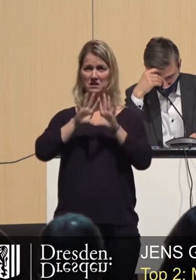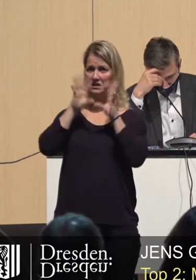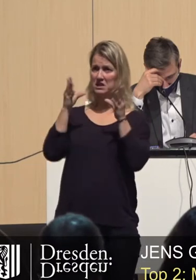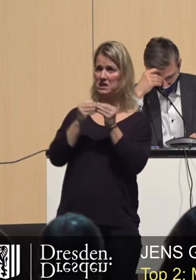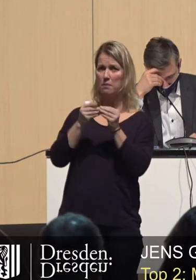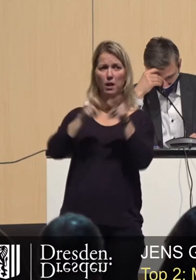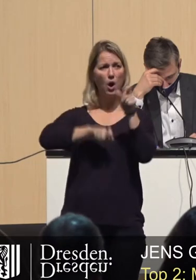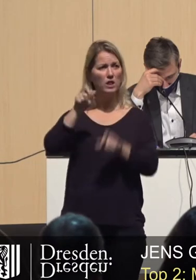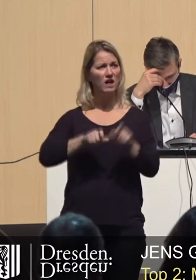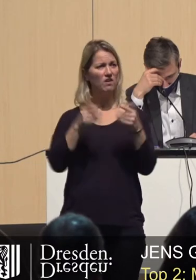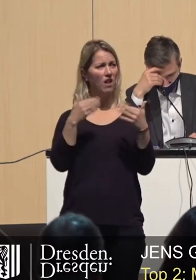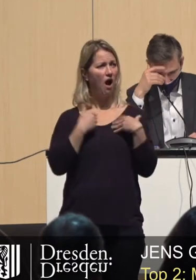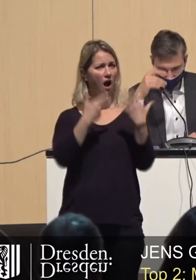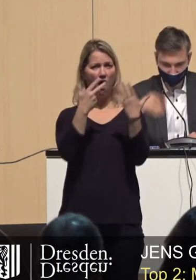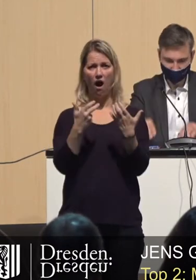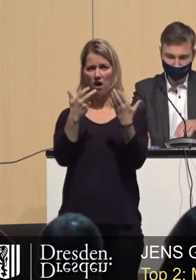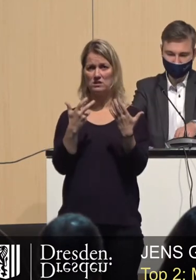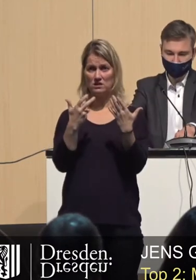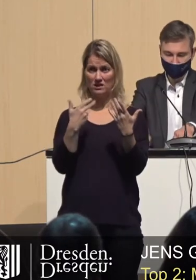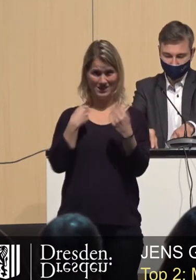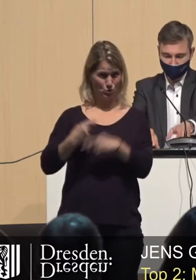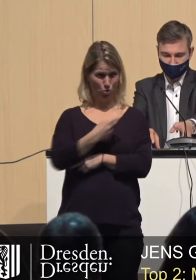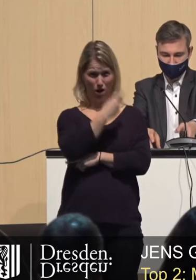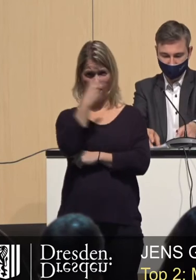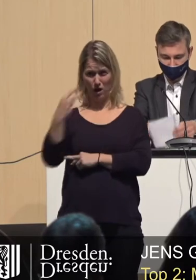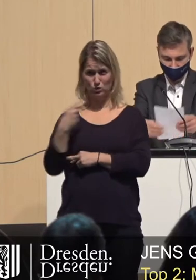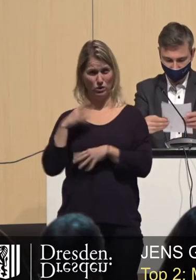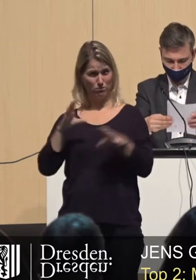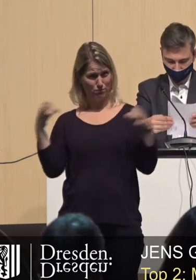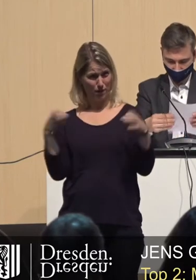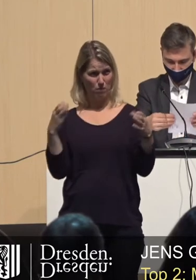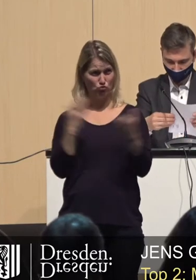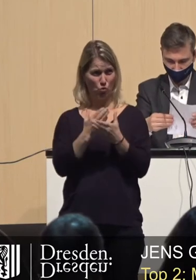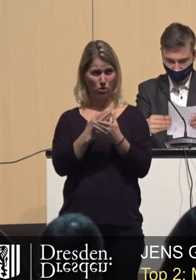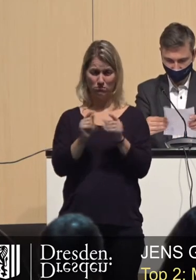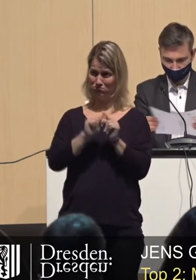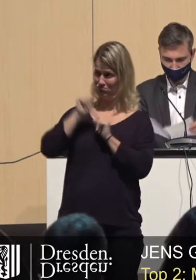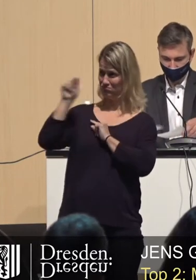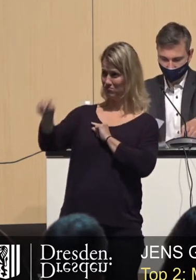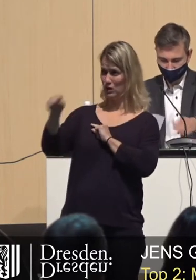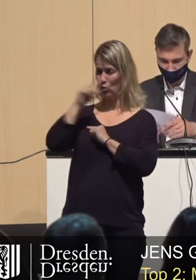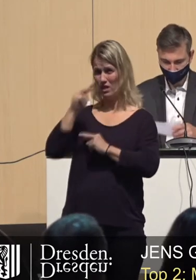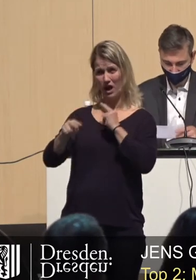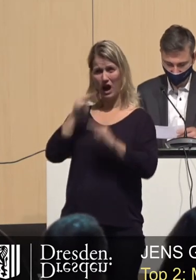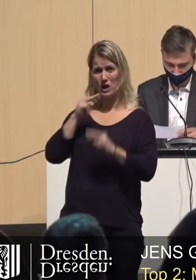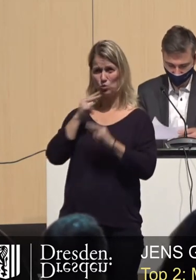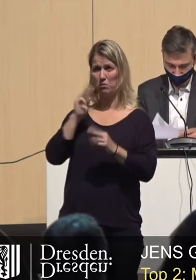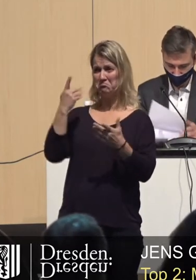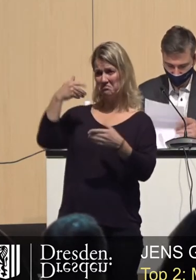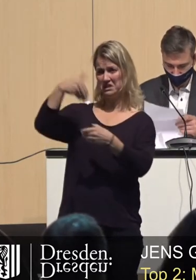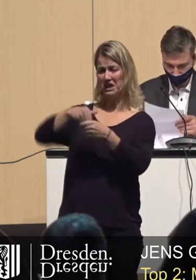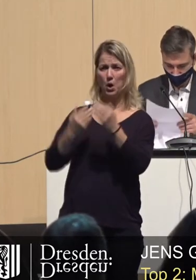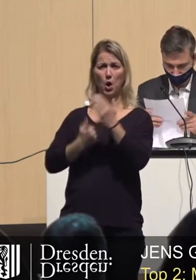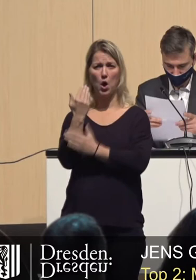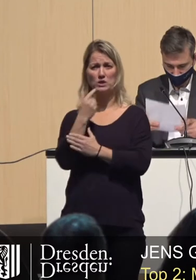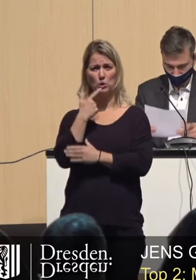80? Seit 2 Stunden und in einem Restaurant, wo 20 Leute vielleicht im Restaurant